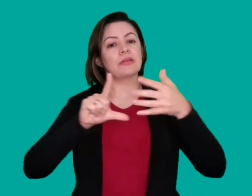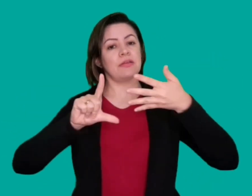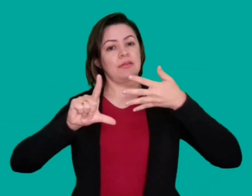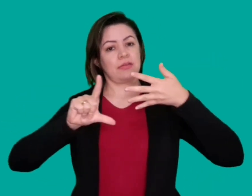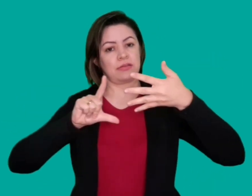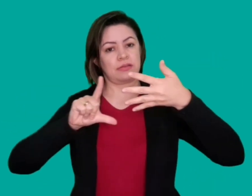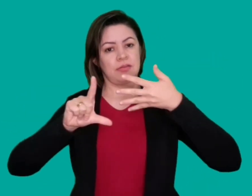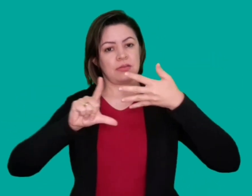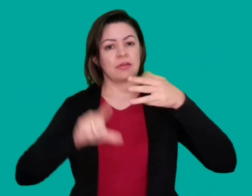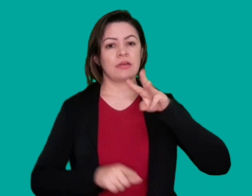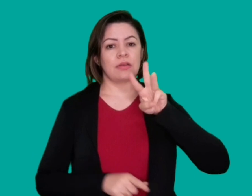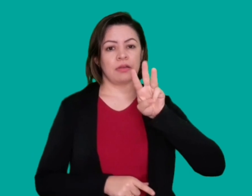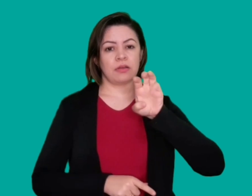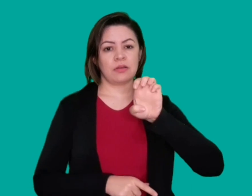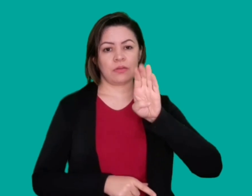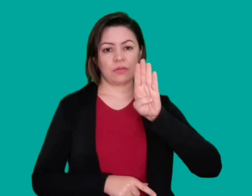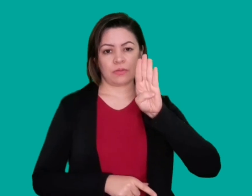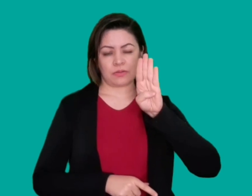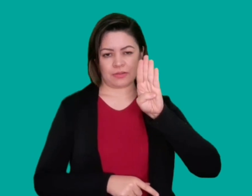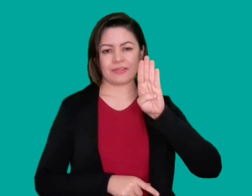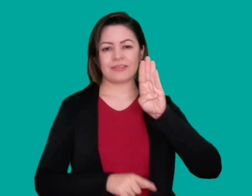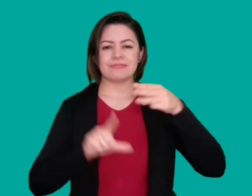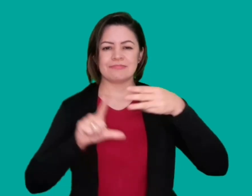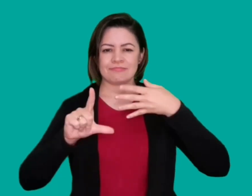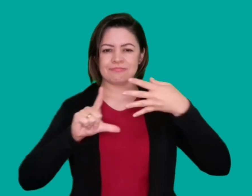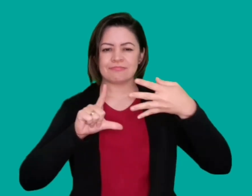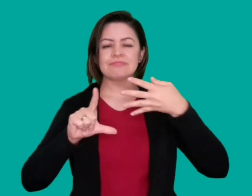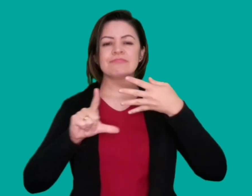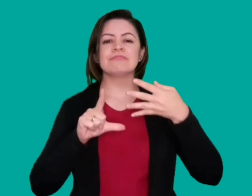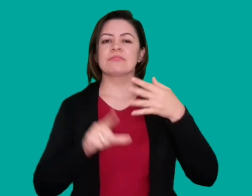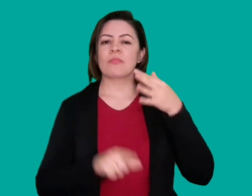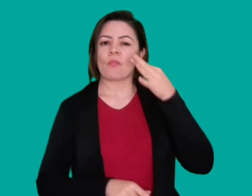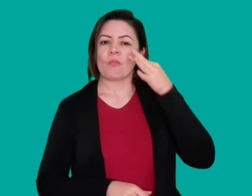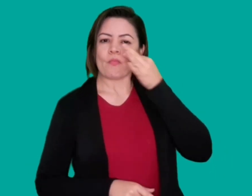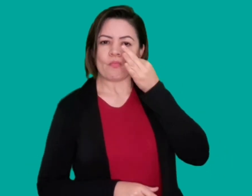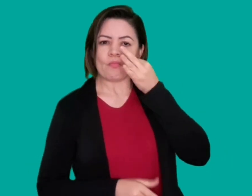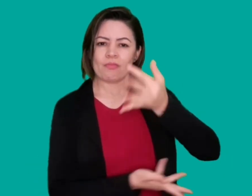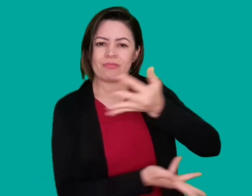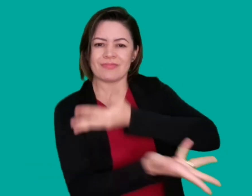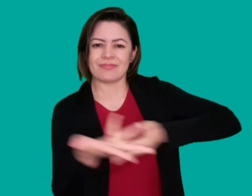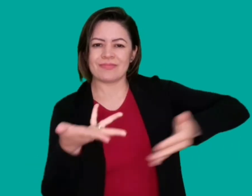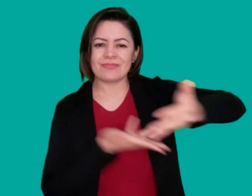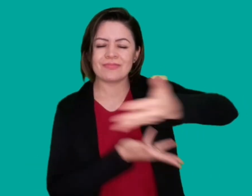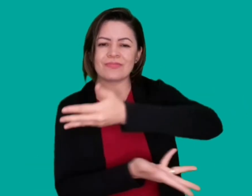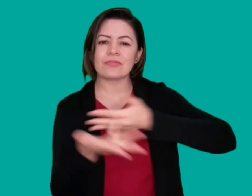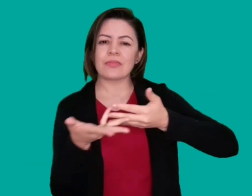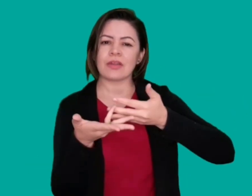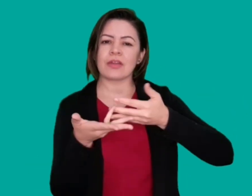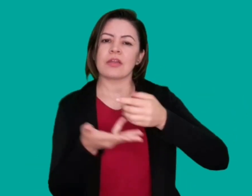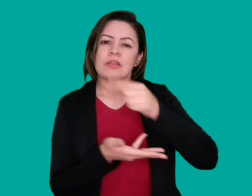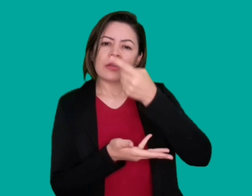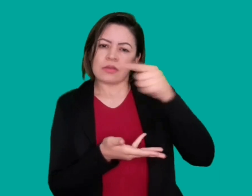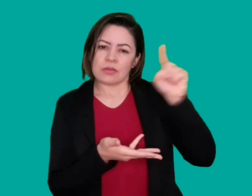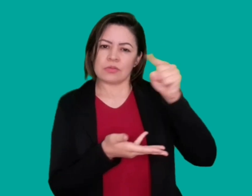teremos também a nossa web né que é uma troca online ao